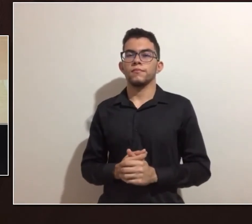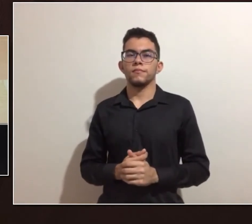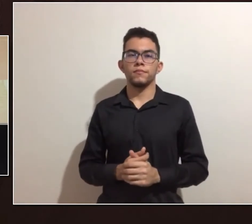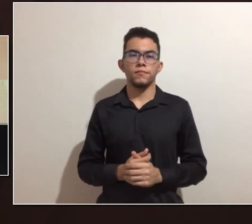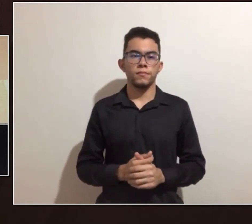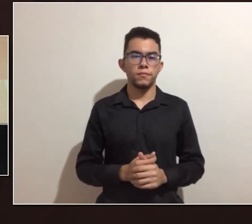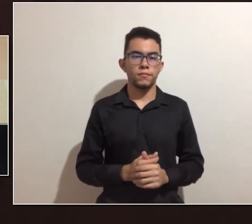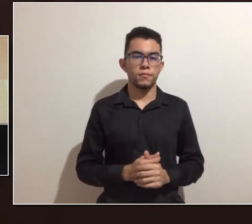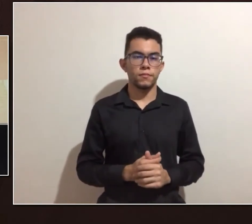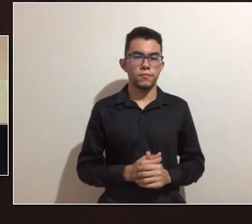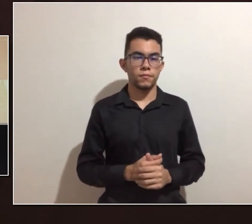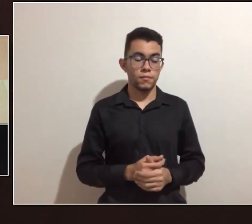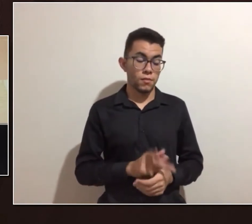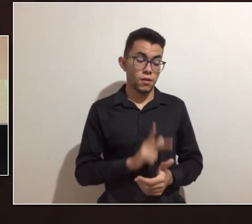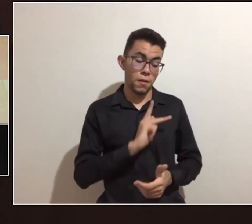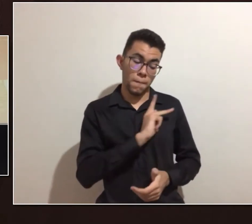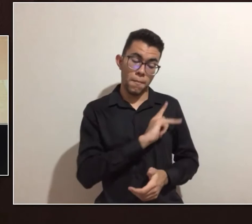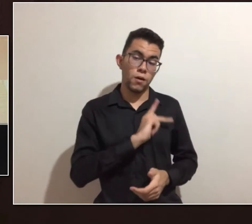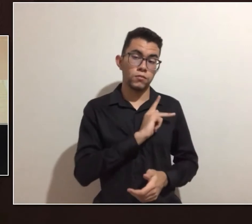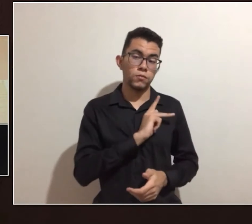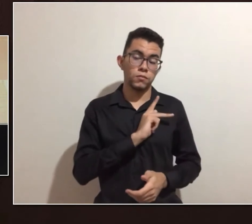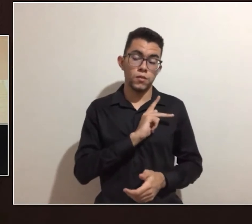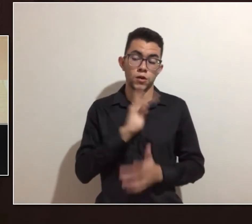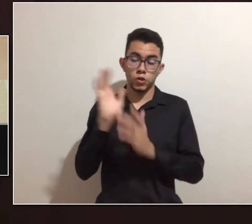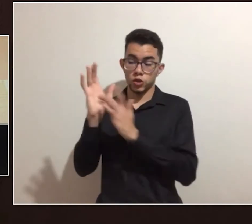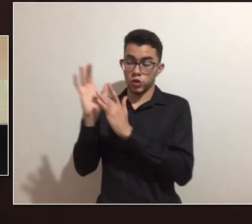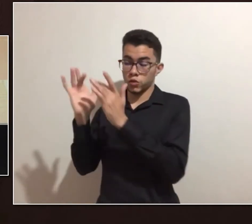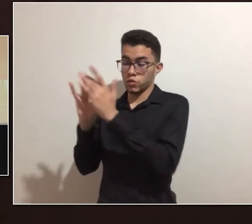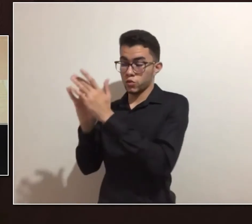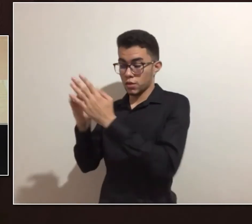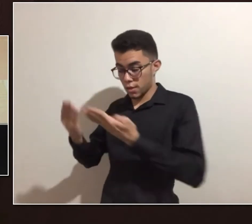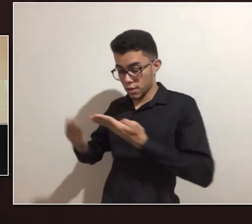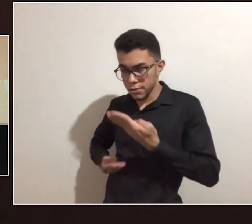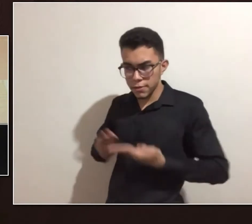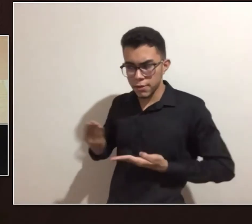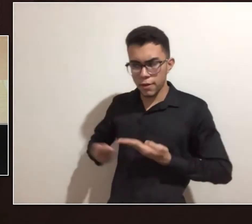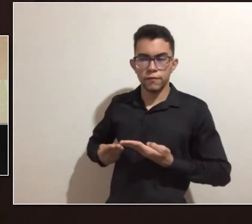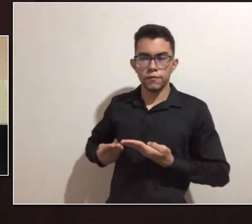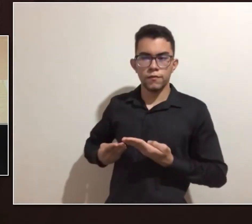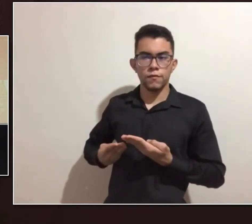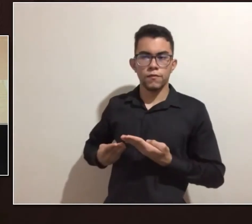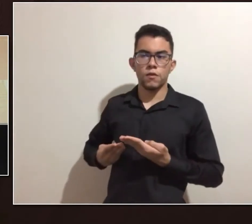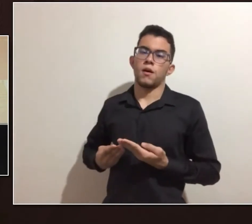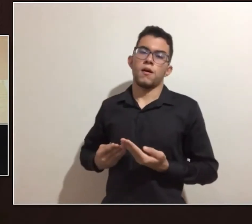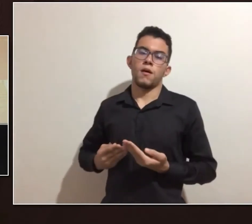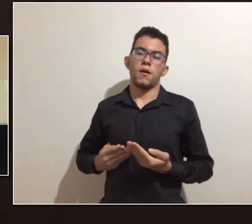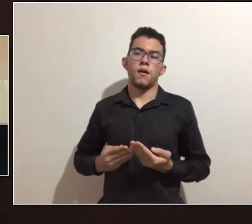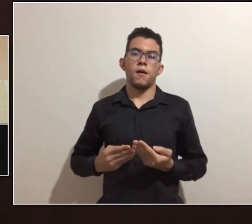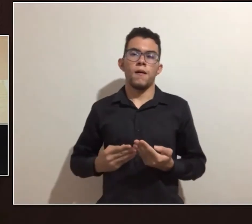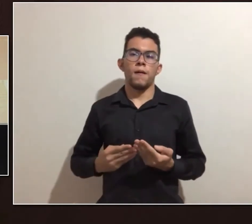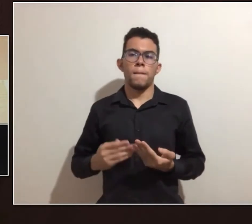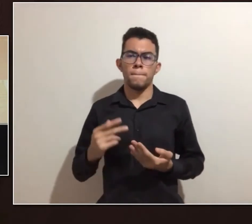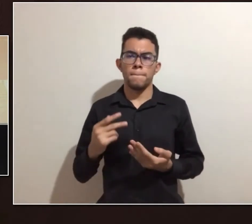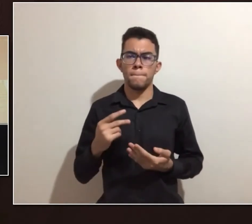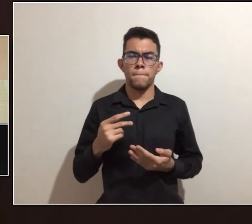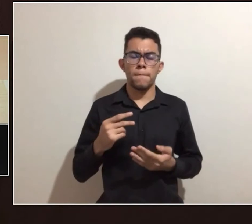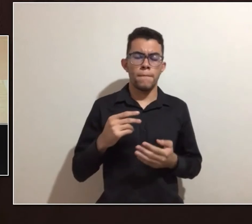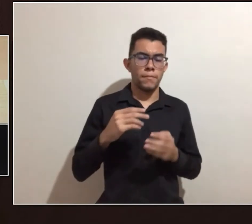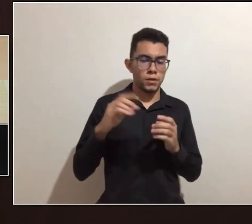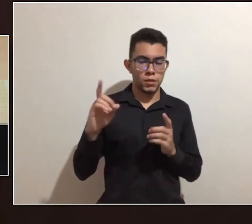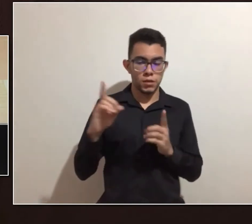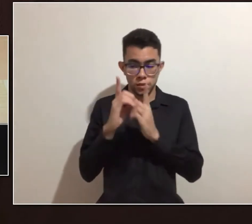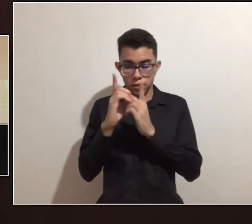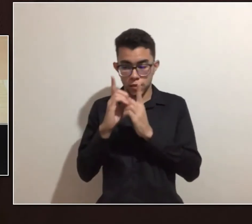Paulo, servo de Jesus Cristo, chamado para ser apóstolo e separado para o Evangelho de Deus. Irmãos,